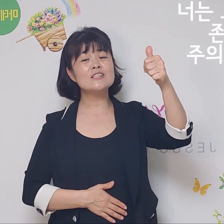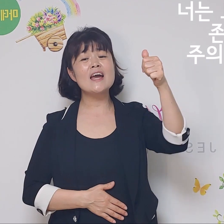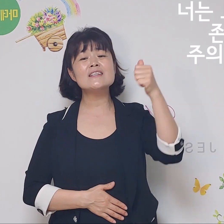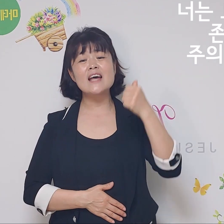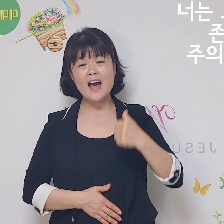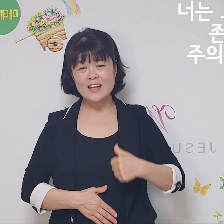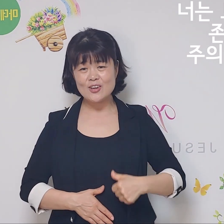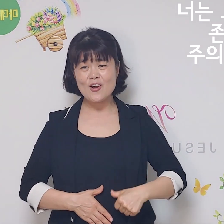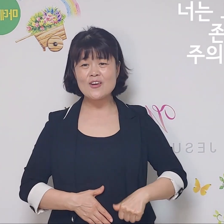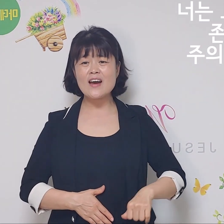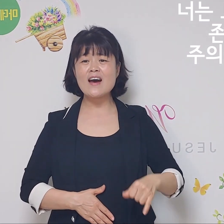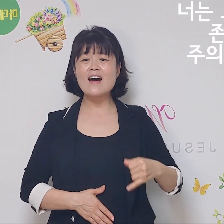주의 자녀라.